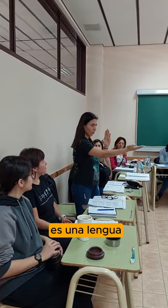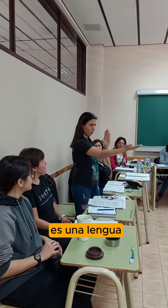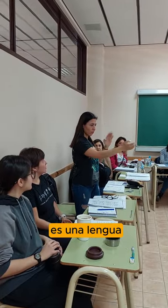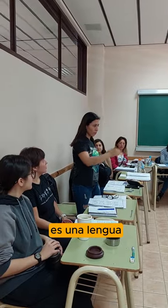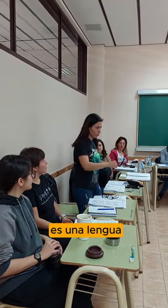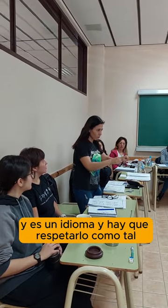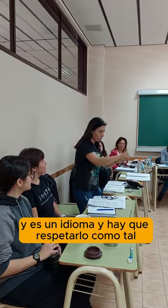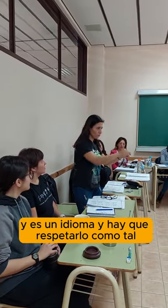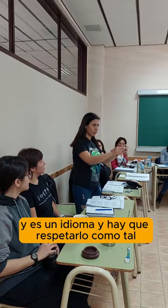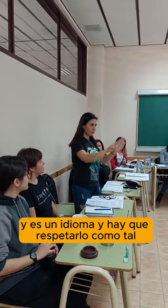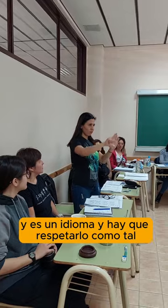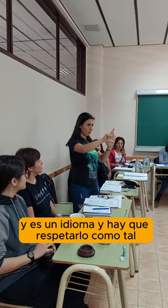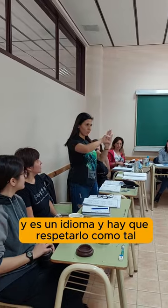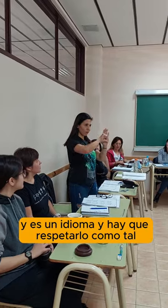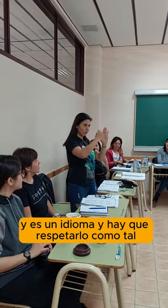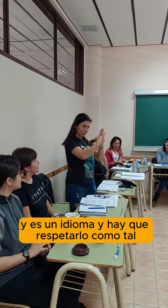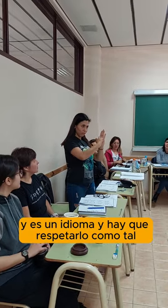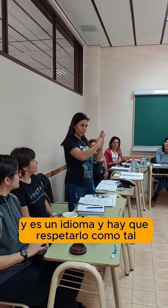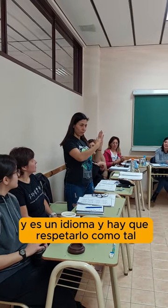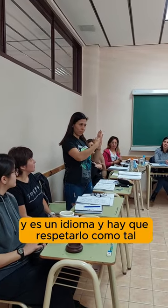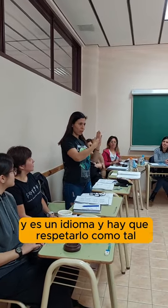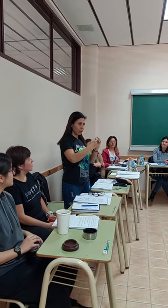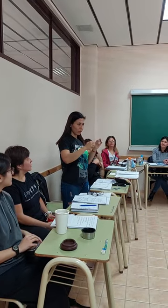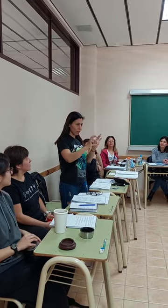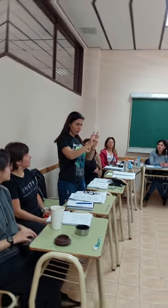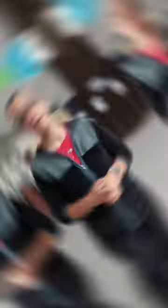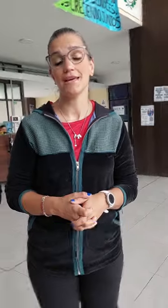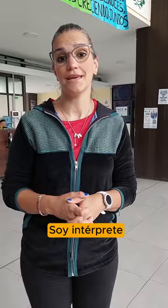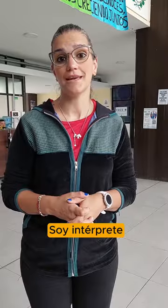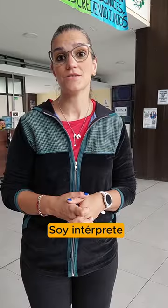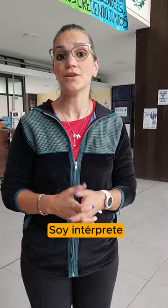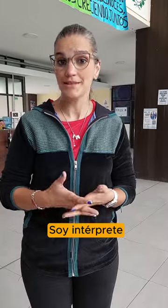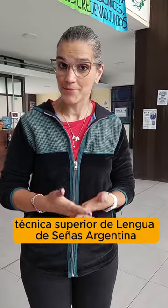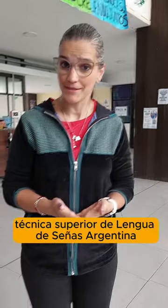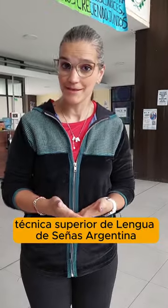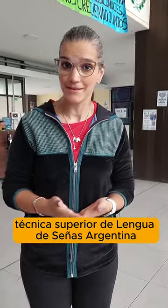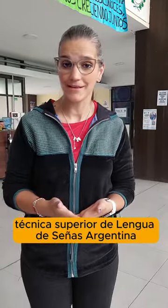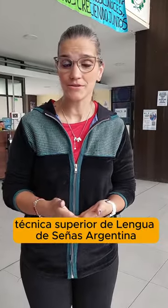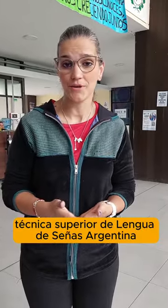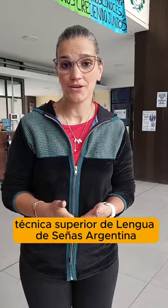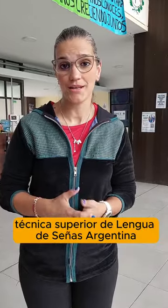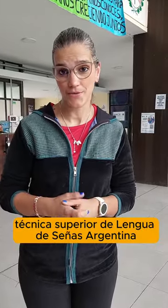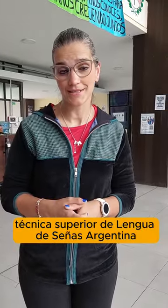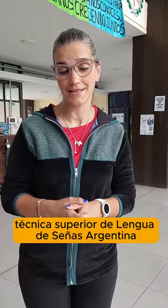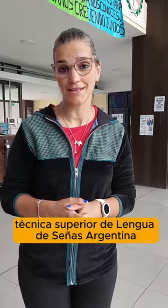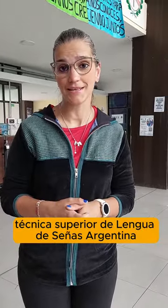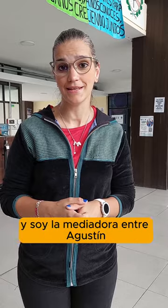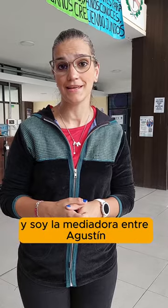una lengua y es un idioma y hay que respetarlo como tal. Soy intérprete técnica superior de lengua de señas argentina y soy